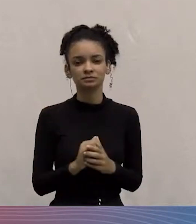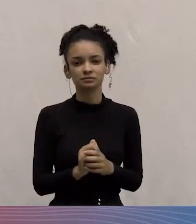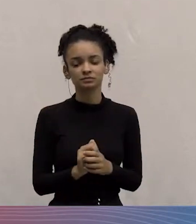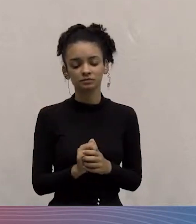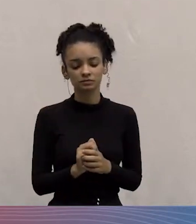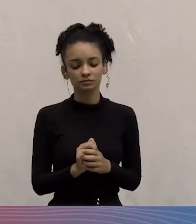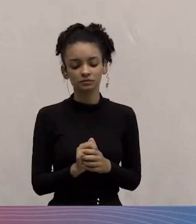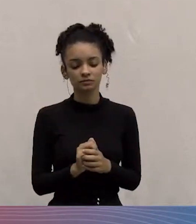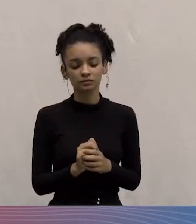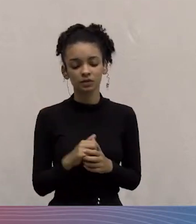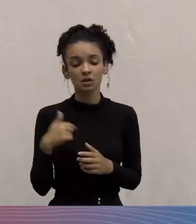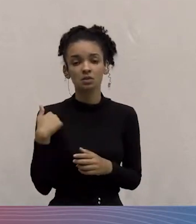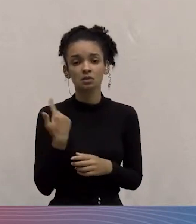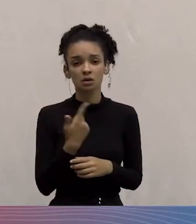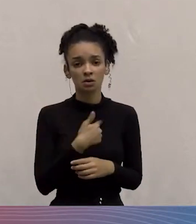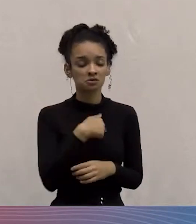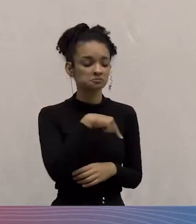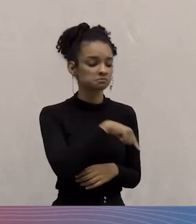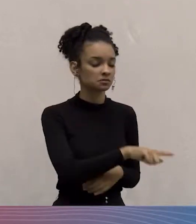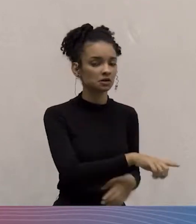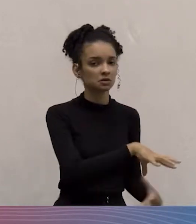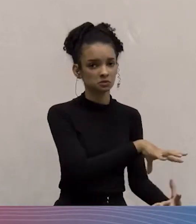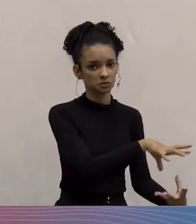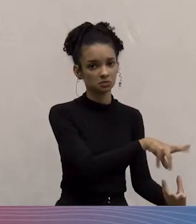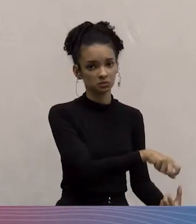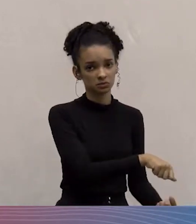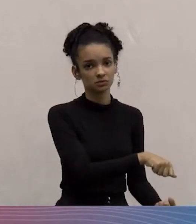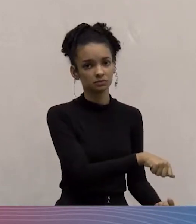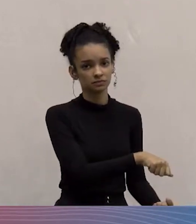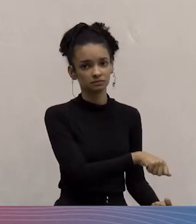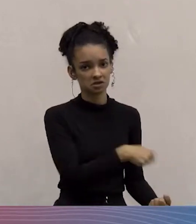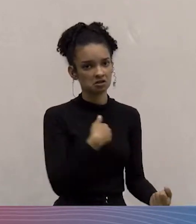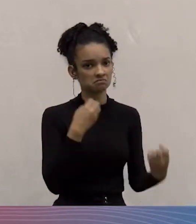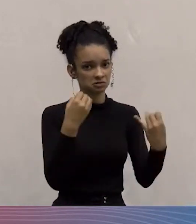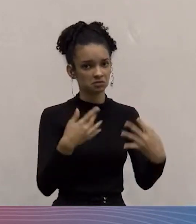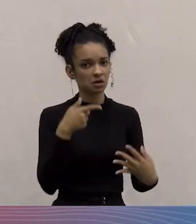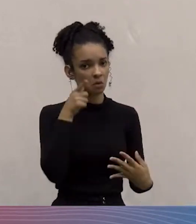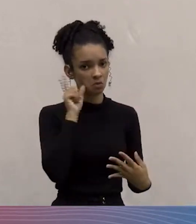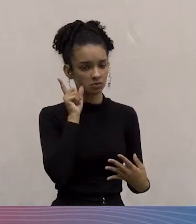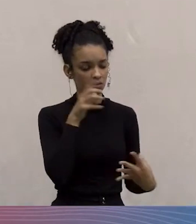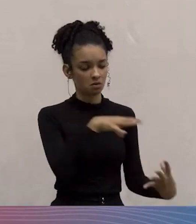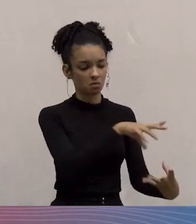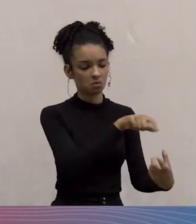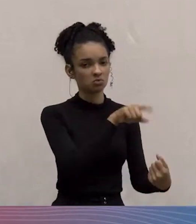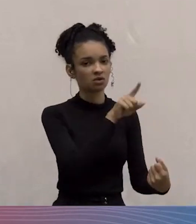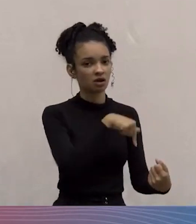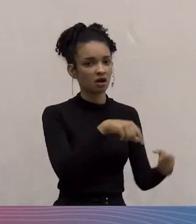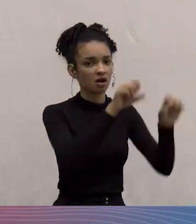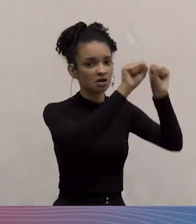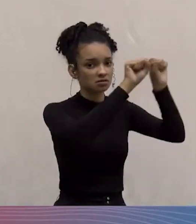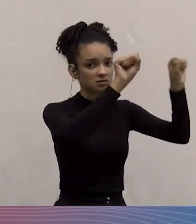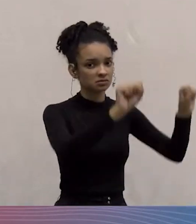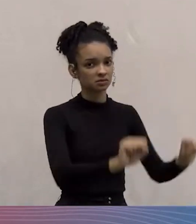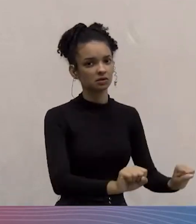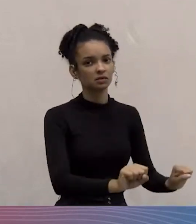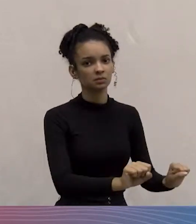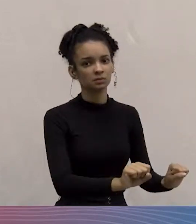E estávamos no mundo. Expliquei ontem, o mundo é o sistema